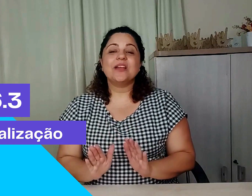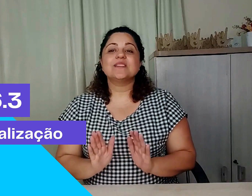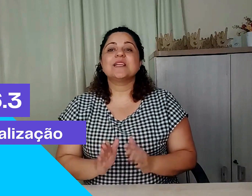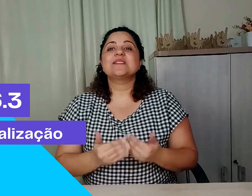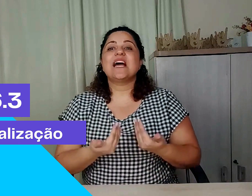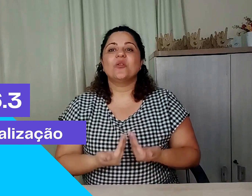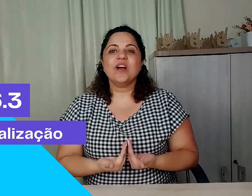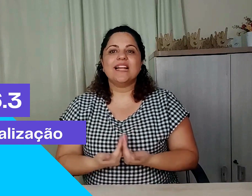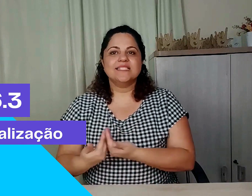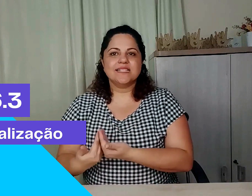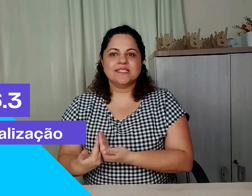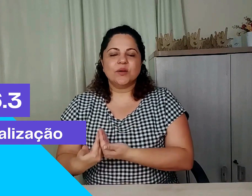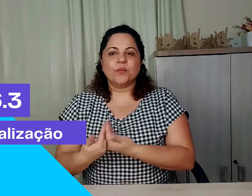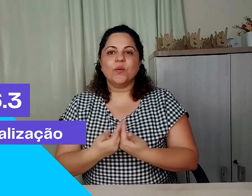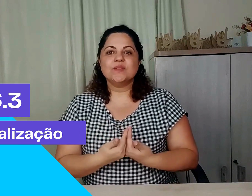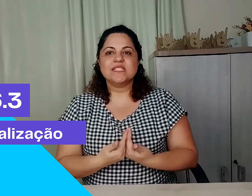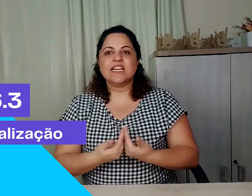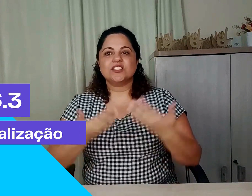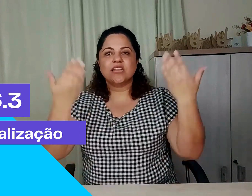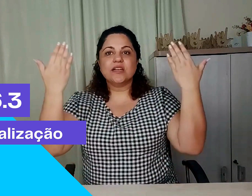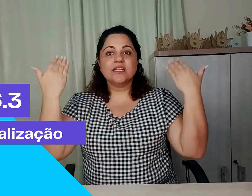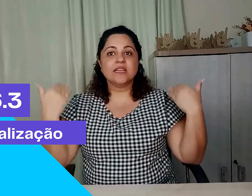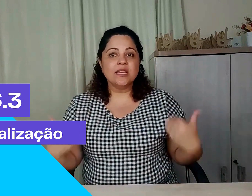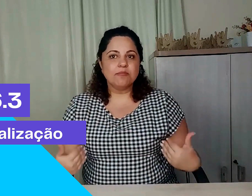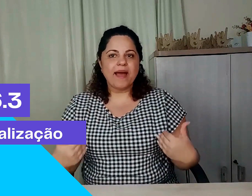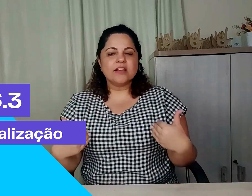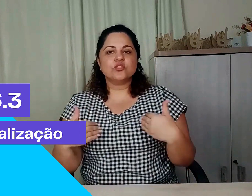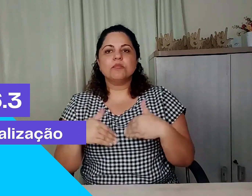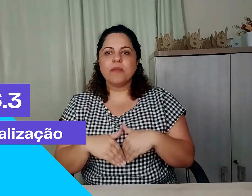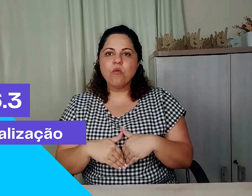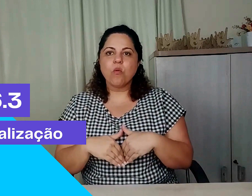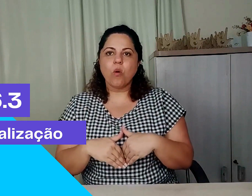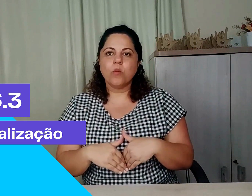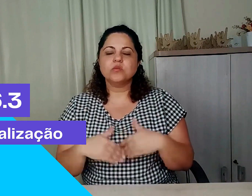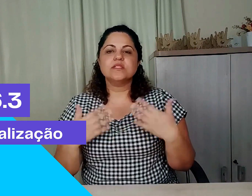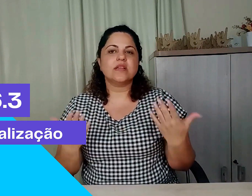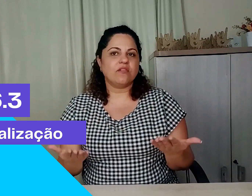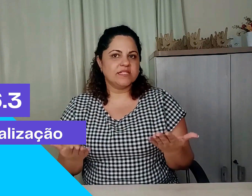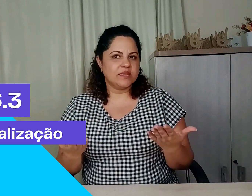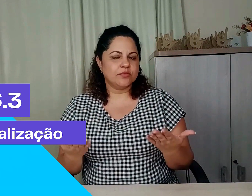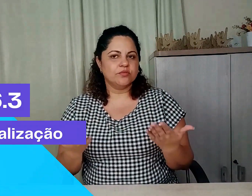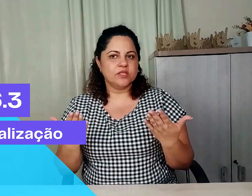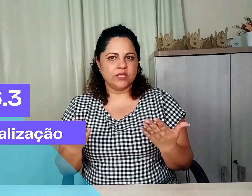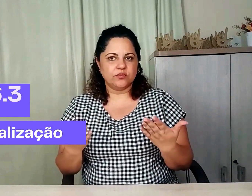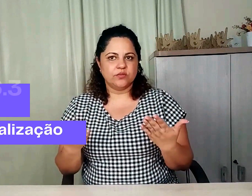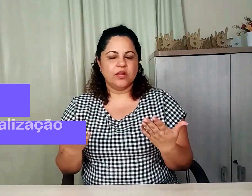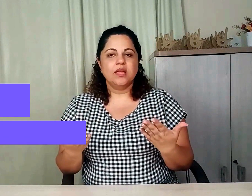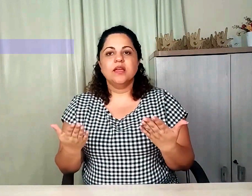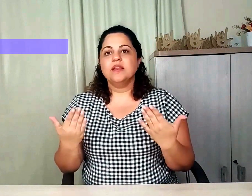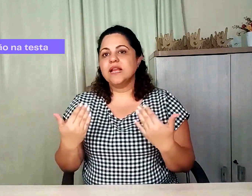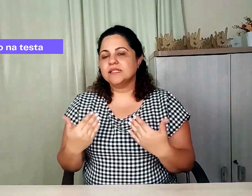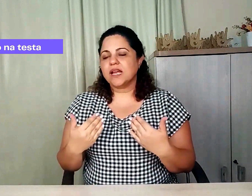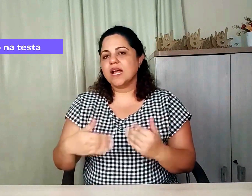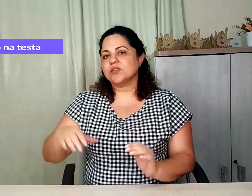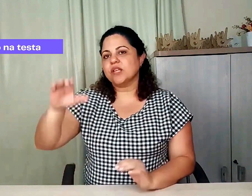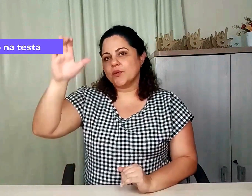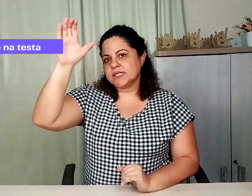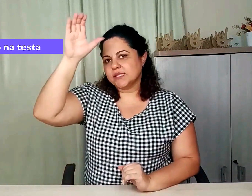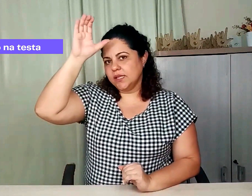nós temos a localização, ou seja, em que parte do meu corpo o sinal vai ser produzido. Nesse caso, eu tenho esse